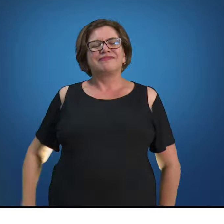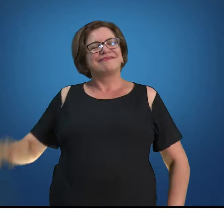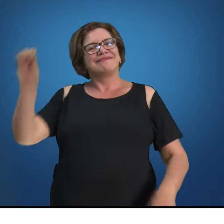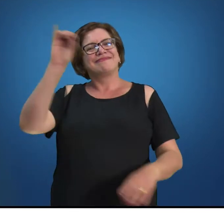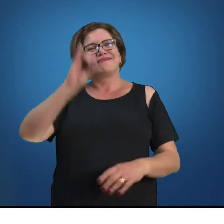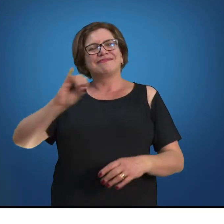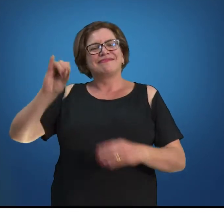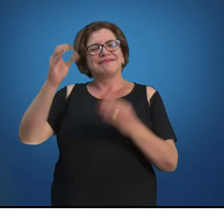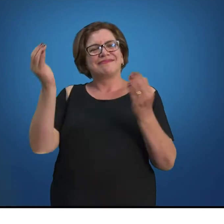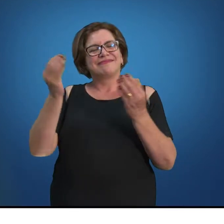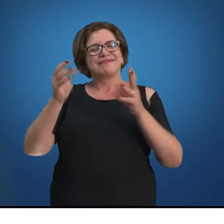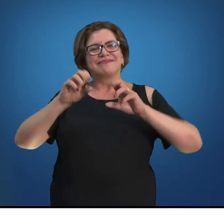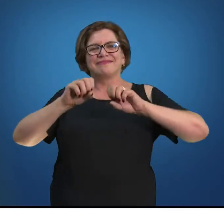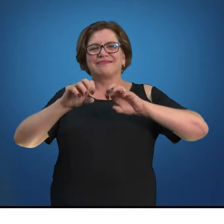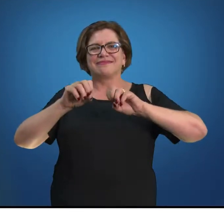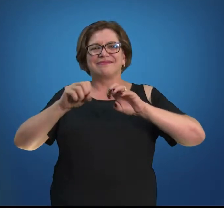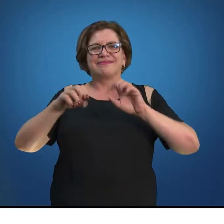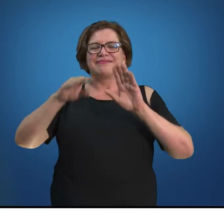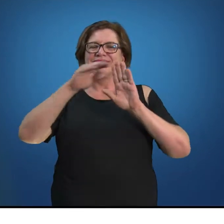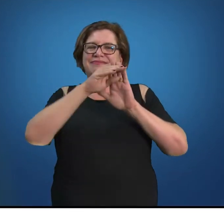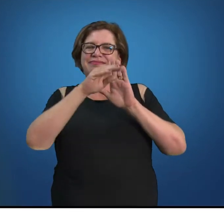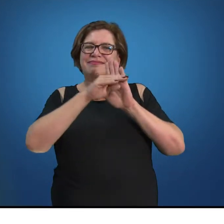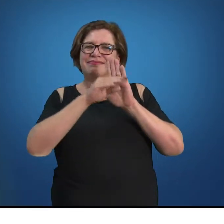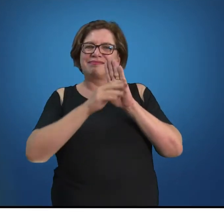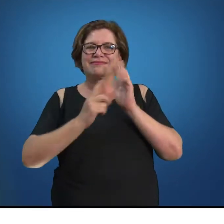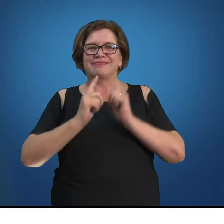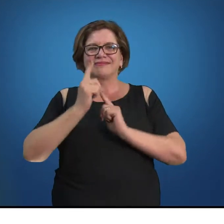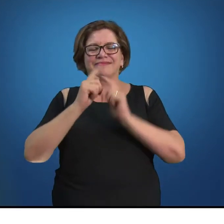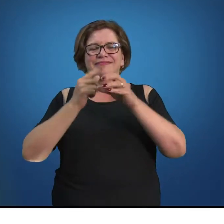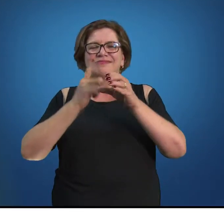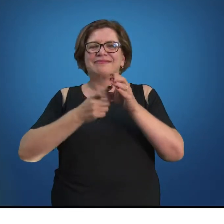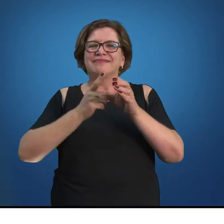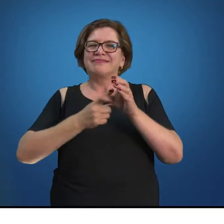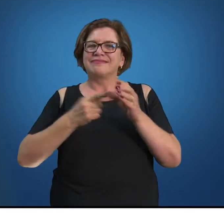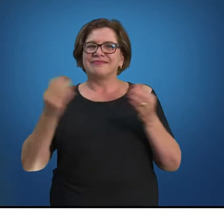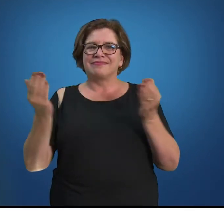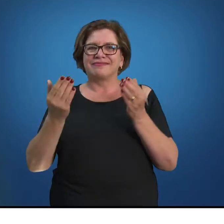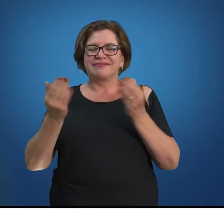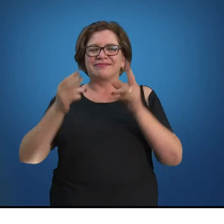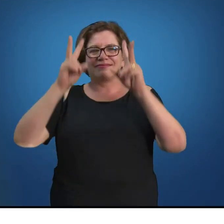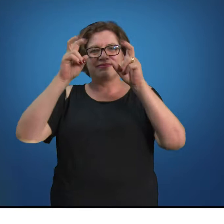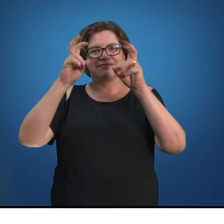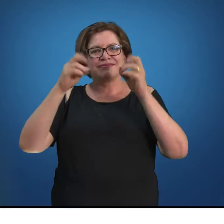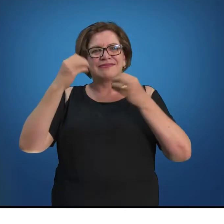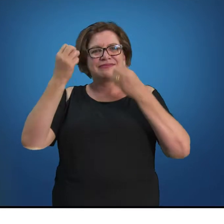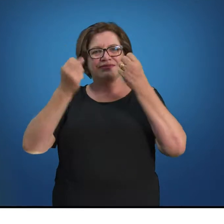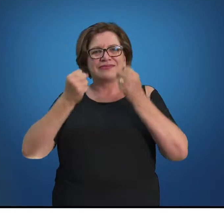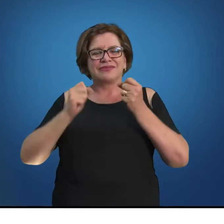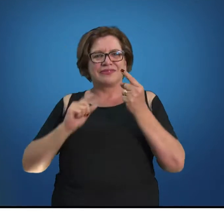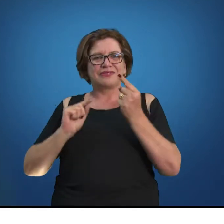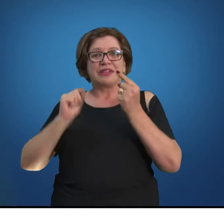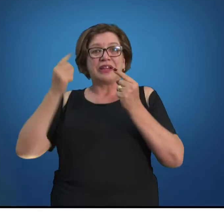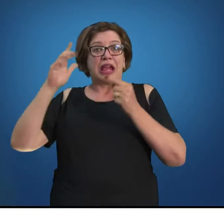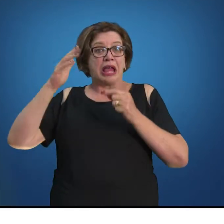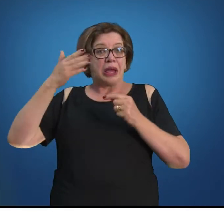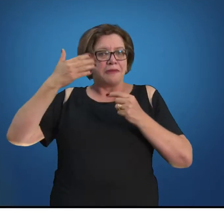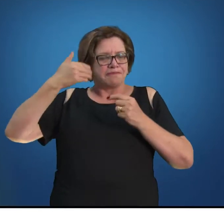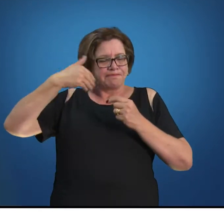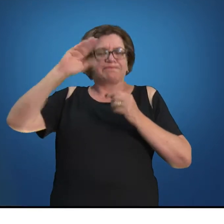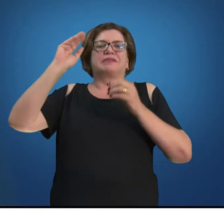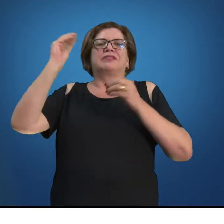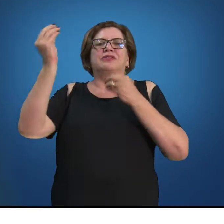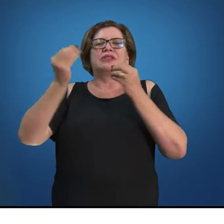Olá, hoje trabalharemos sobre plano diretor e gestão urbana. E nesse aspecto, vamos dar ênfase ao conceito